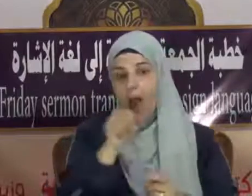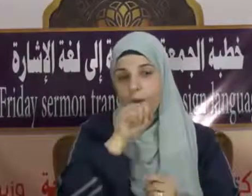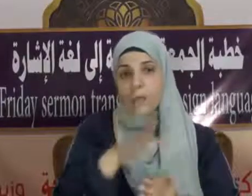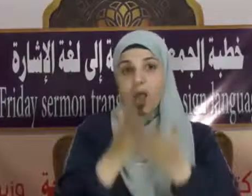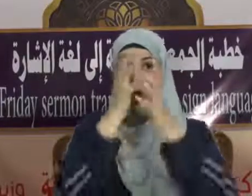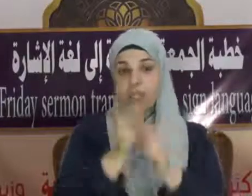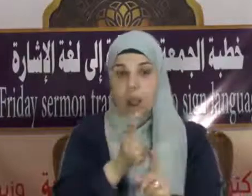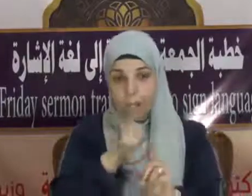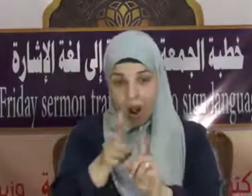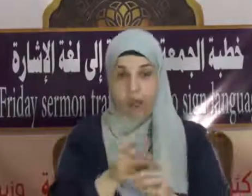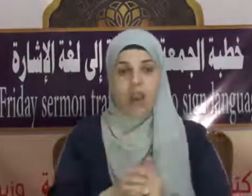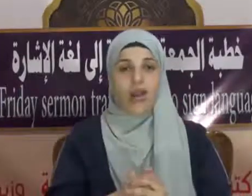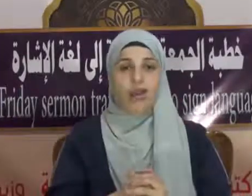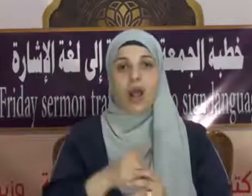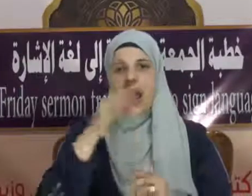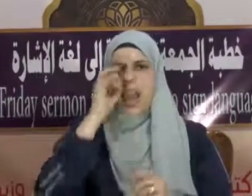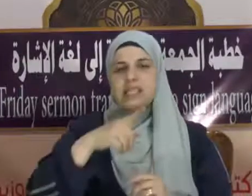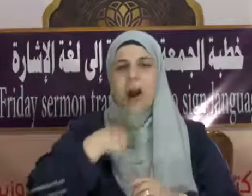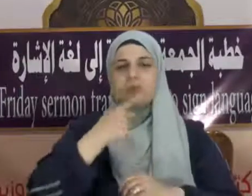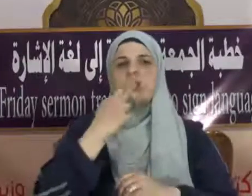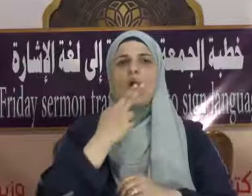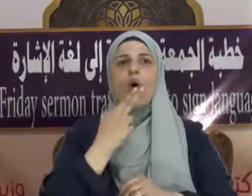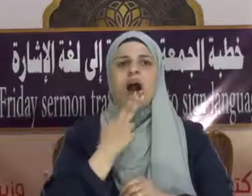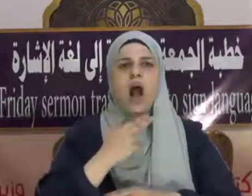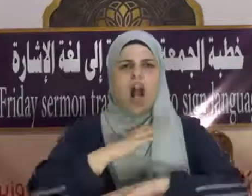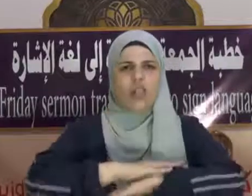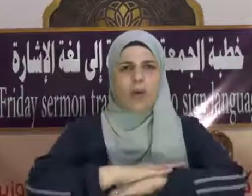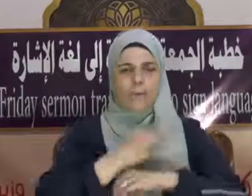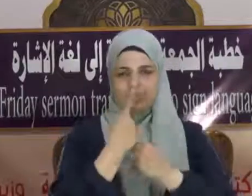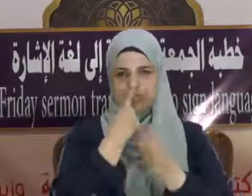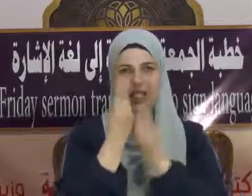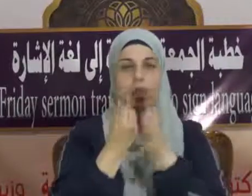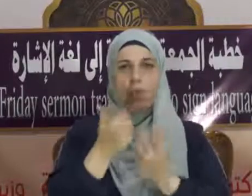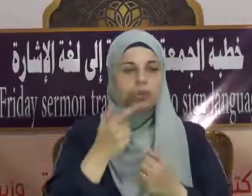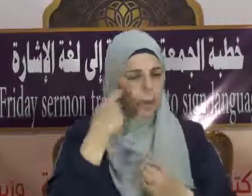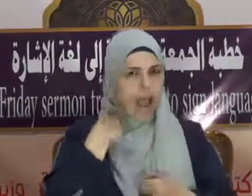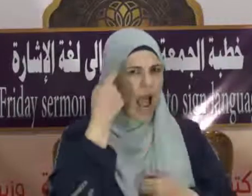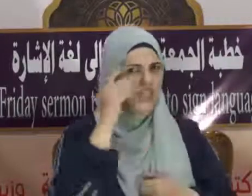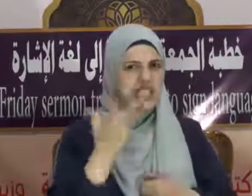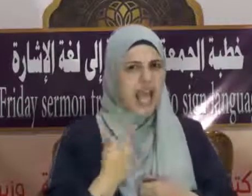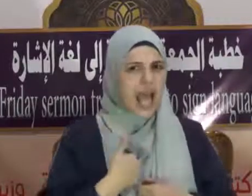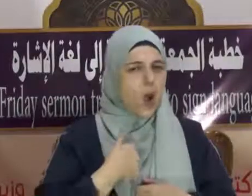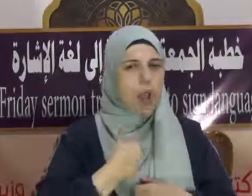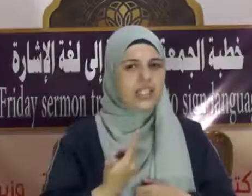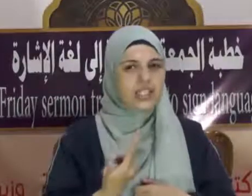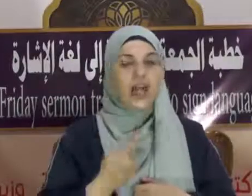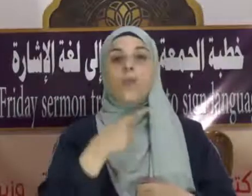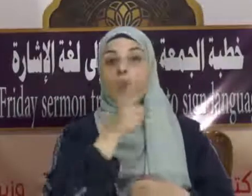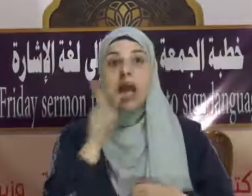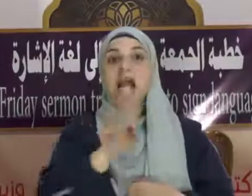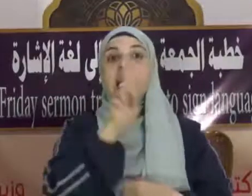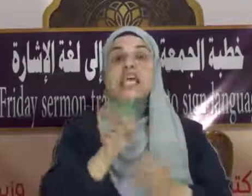الله عليه وسلم: كن محسنا. قال: وكيف أعرف أني محسن؟ فقال: